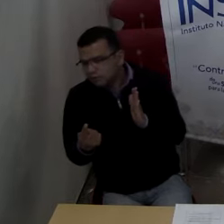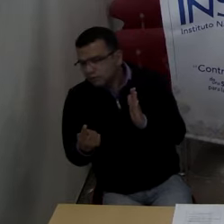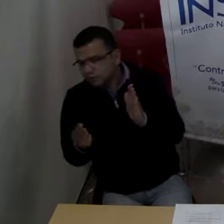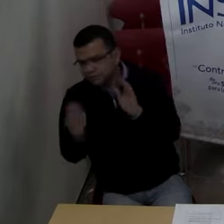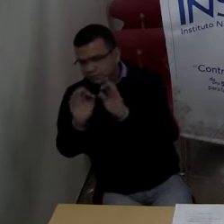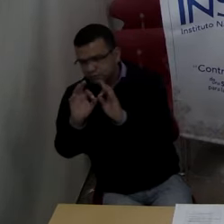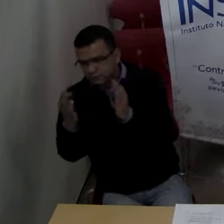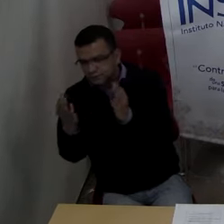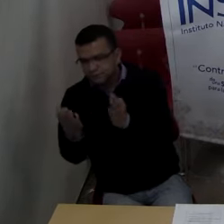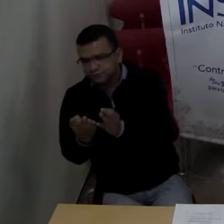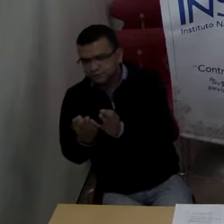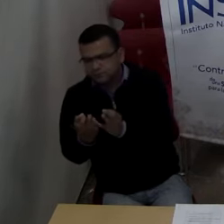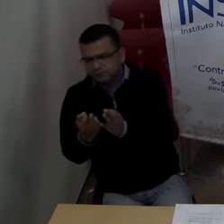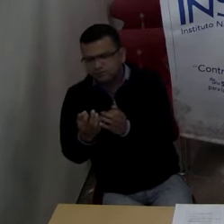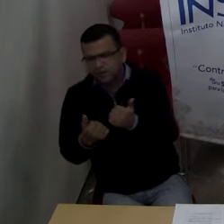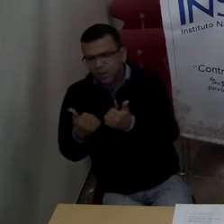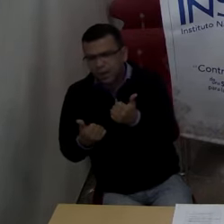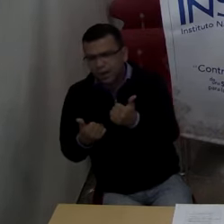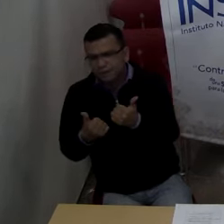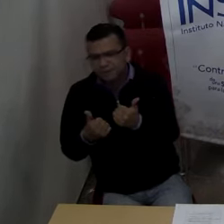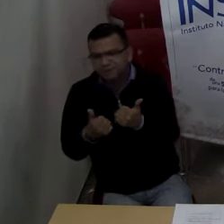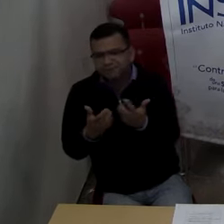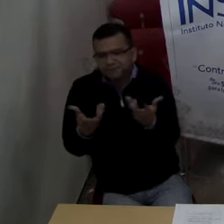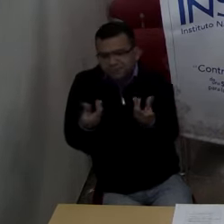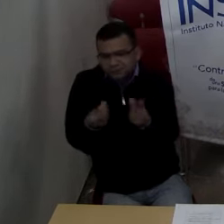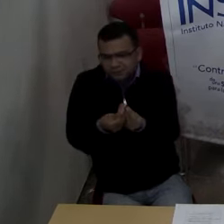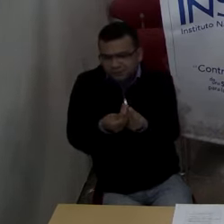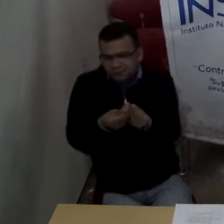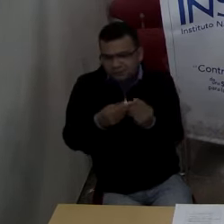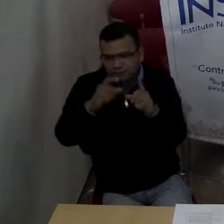de palabras. Entonces nosotros